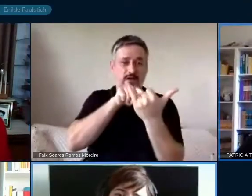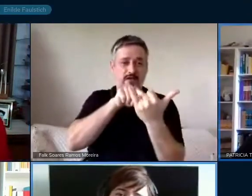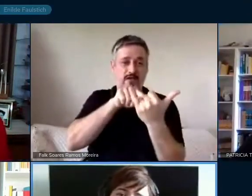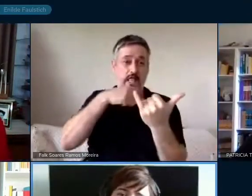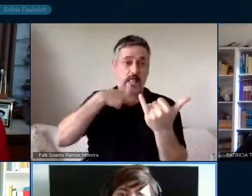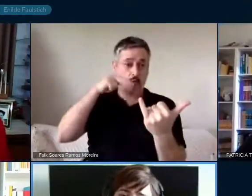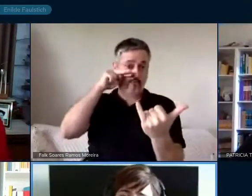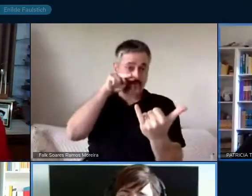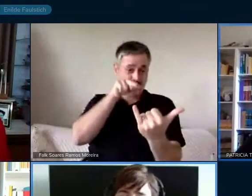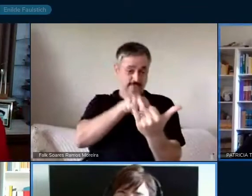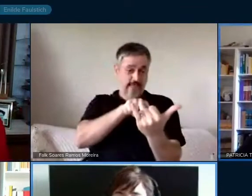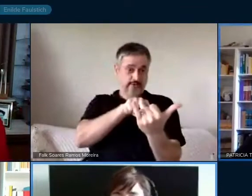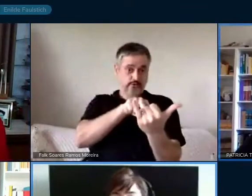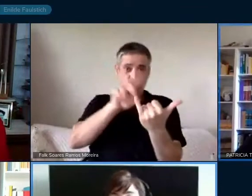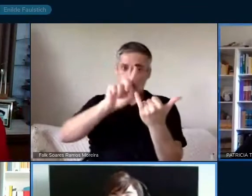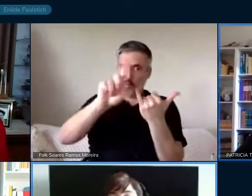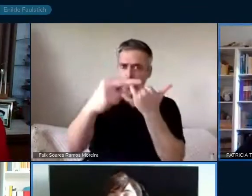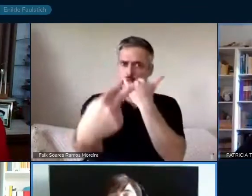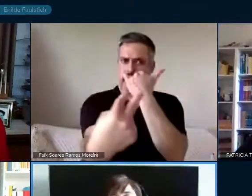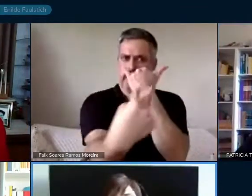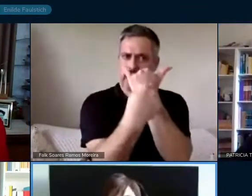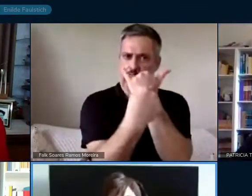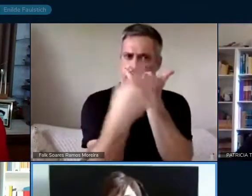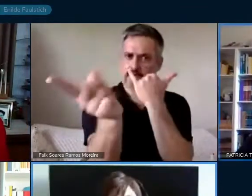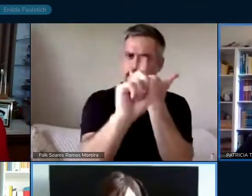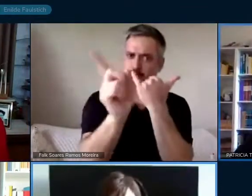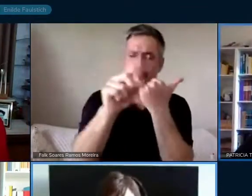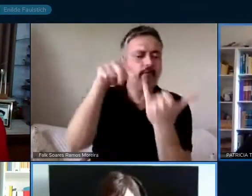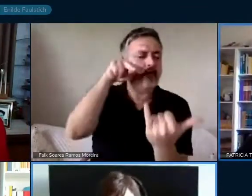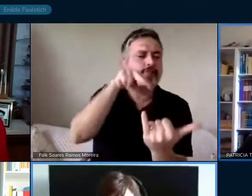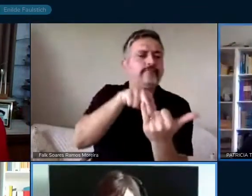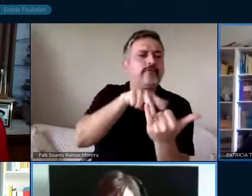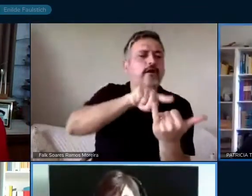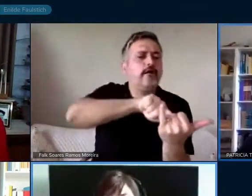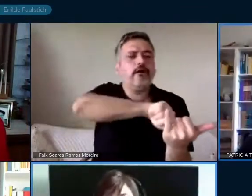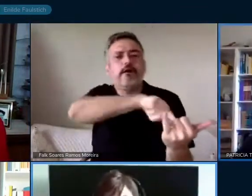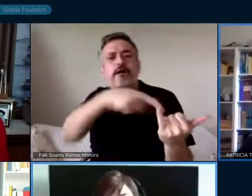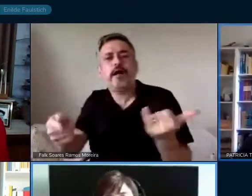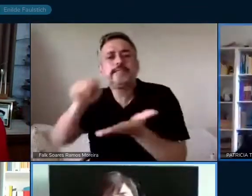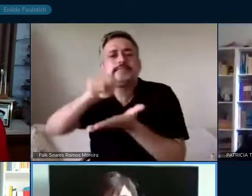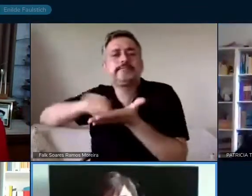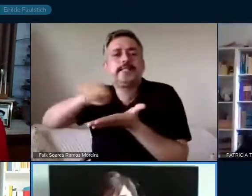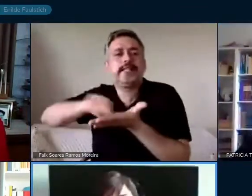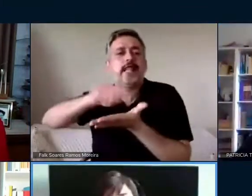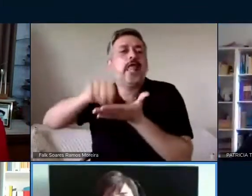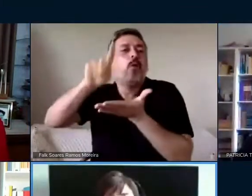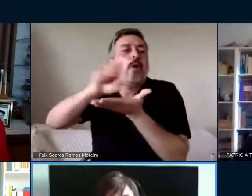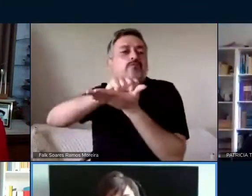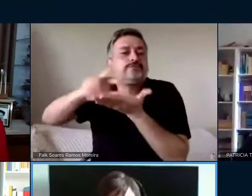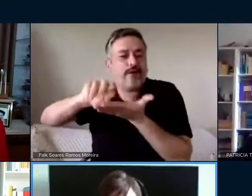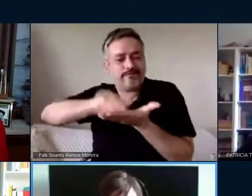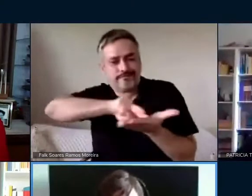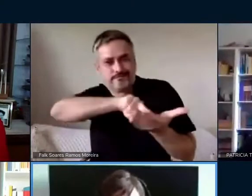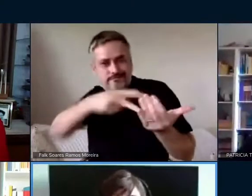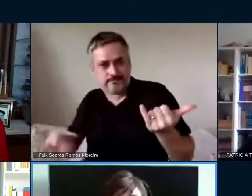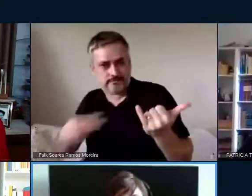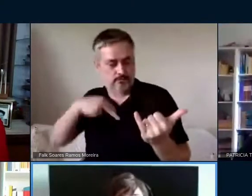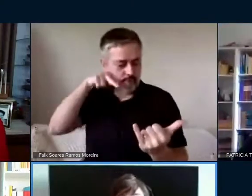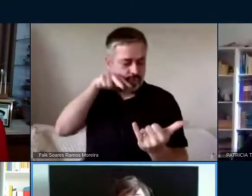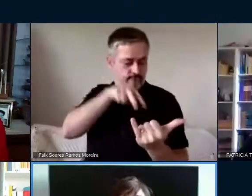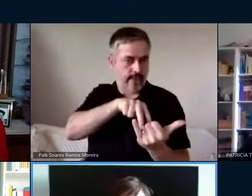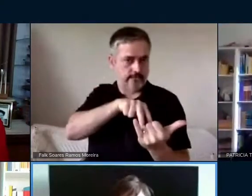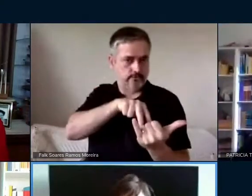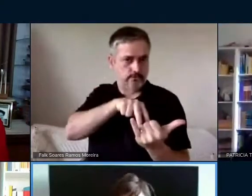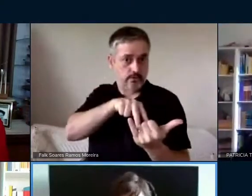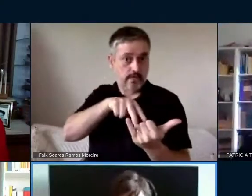Porque eu queria verificar a questão da visualidade da língua. E é importante destacar que a visualidade é a partir